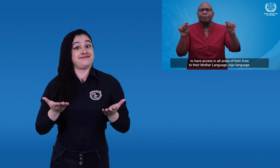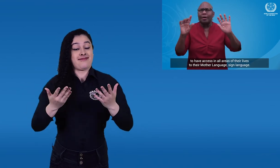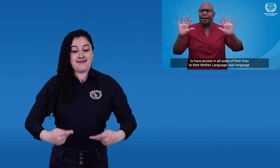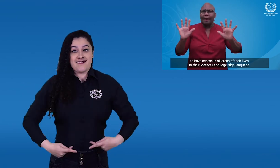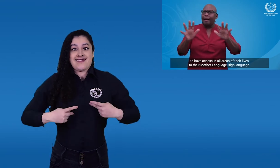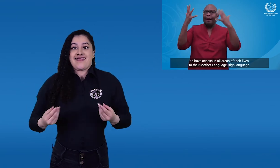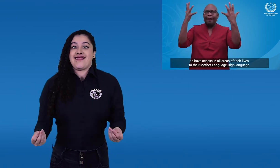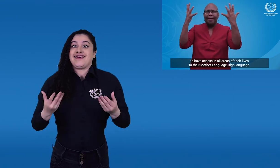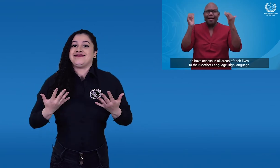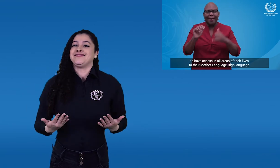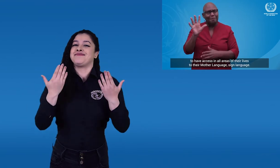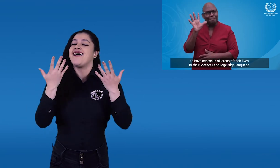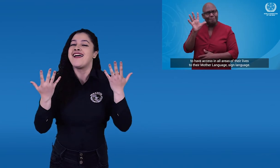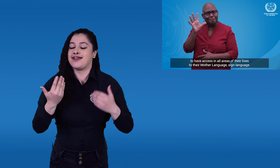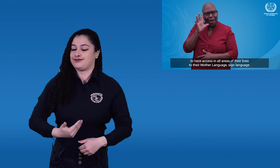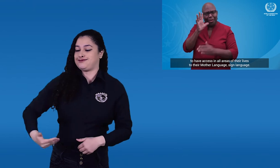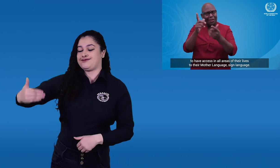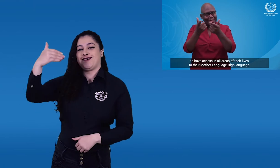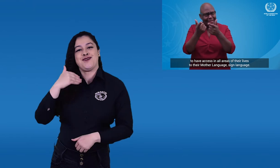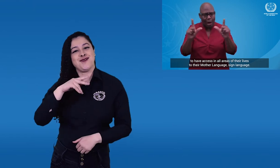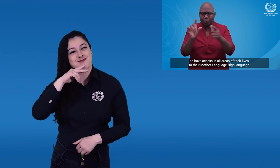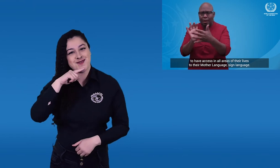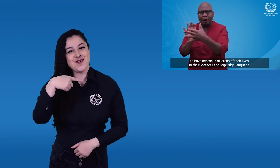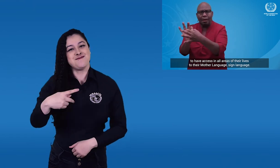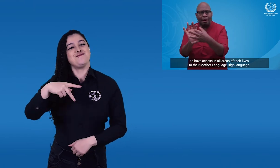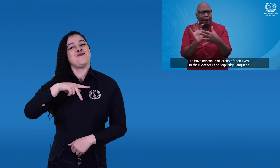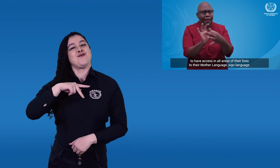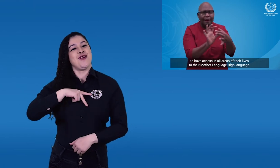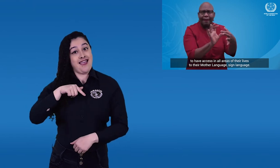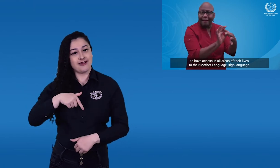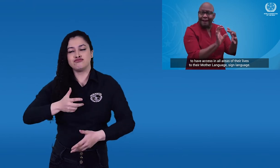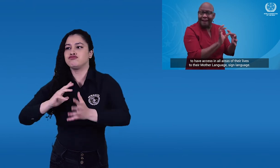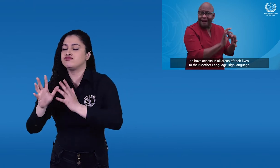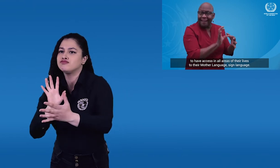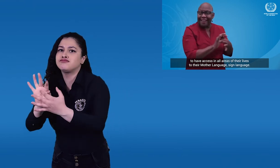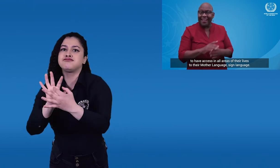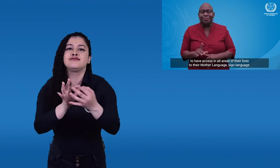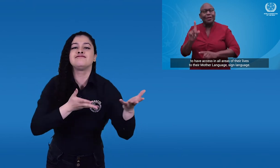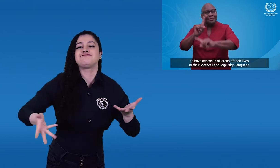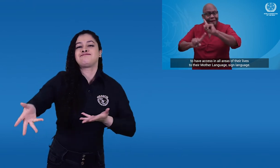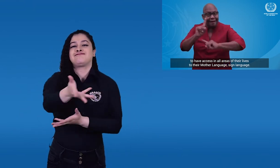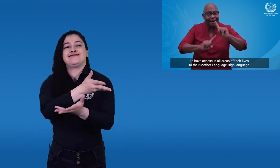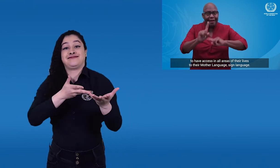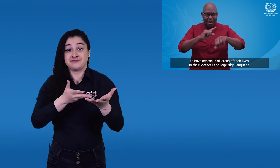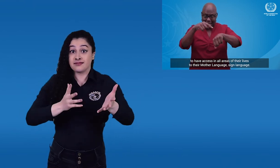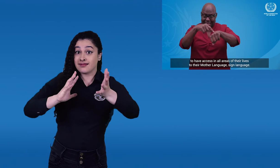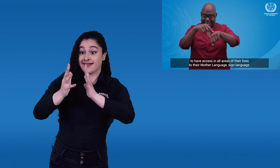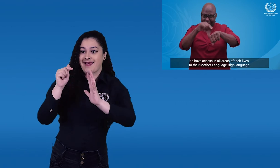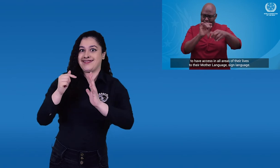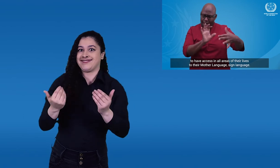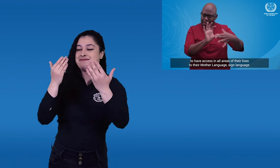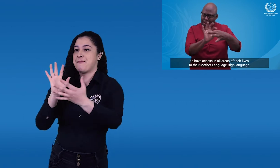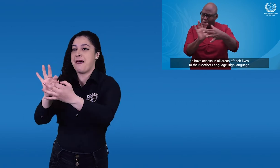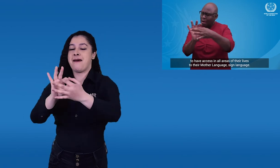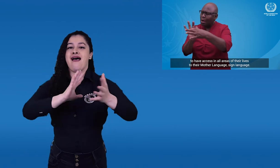en todos los ámbitos de su vida a su lengua materna, la